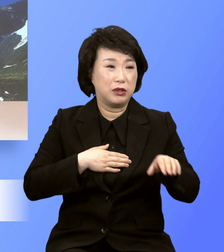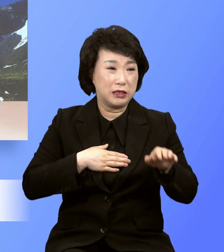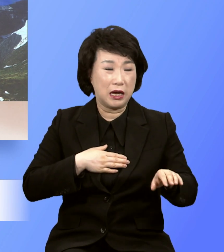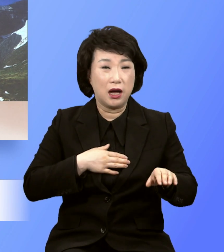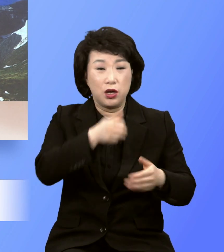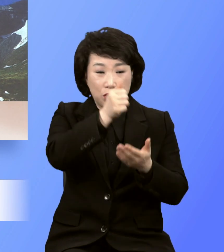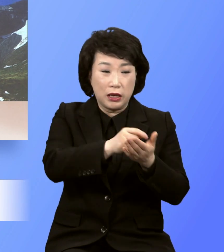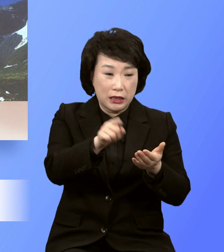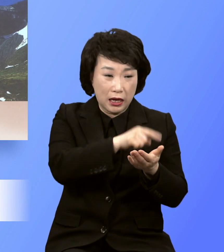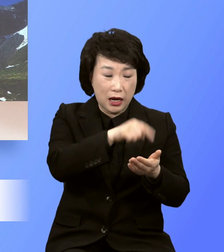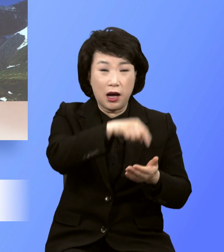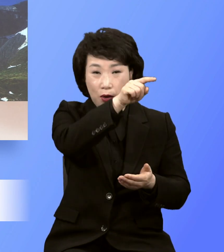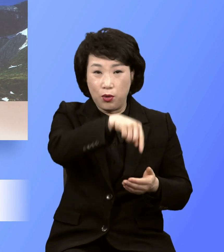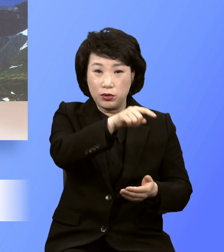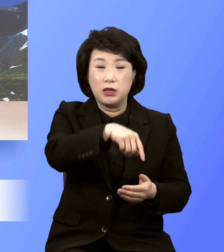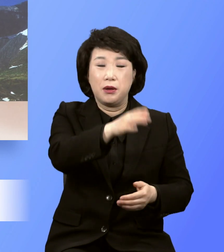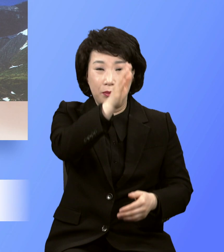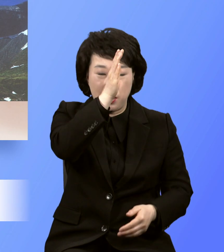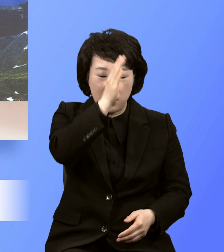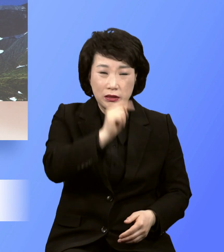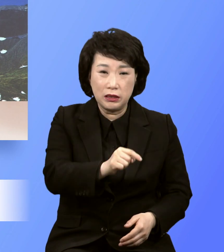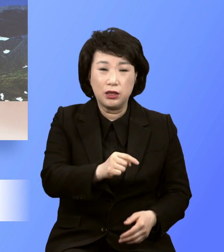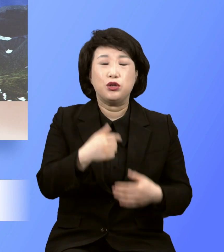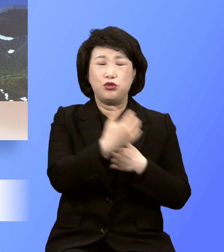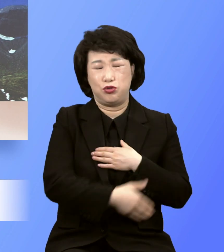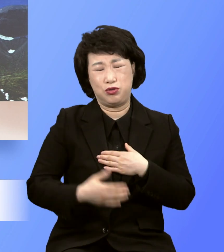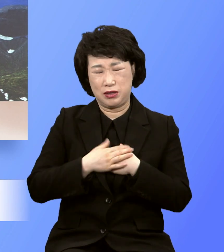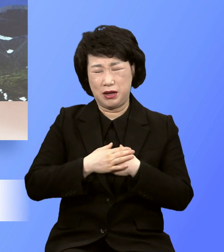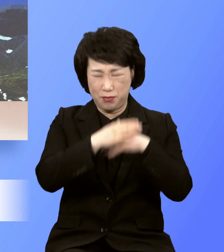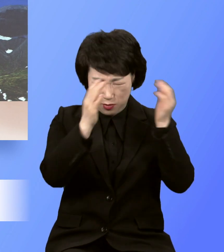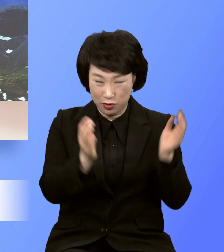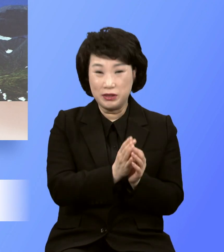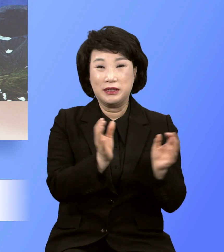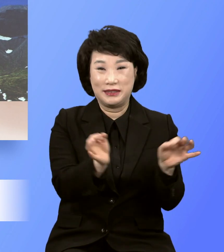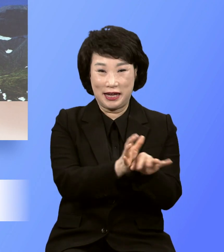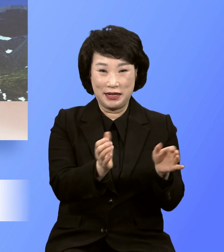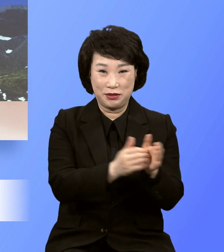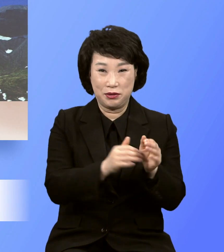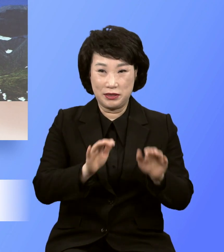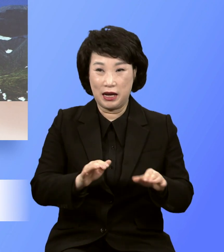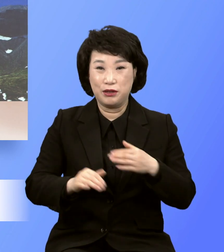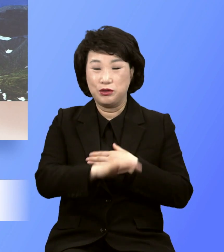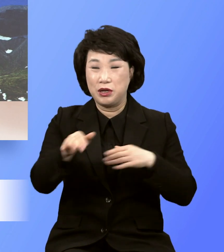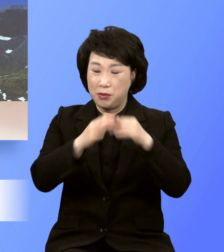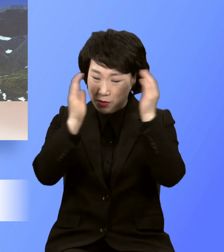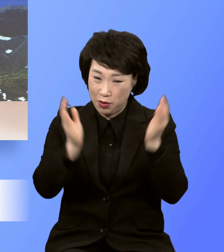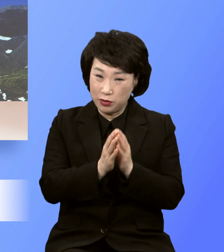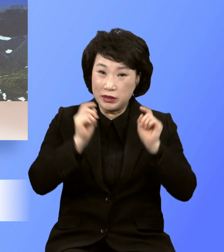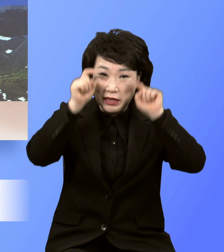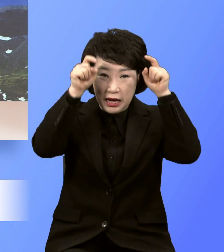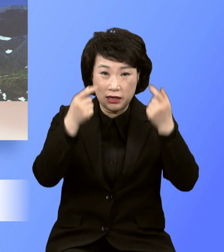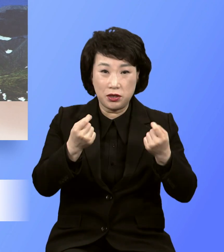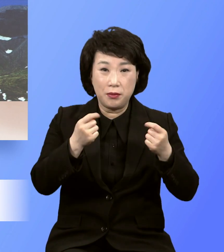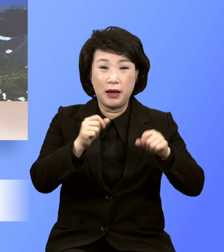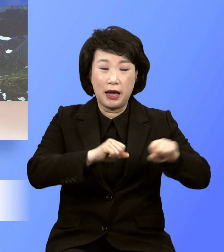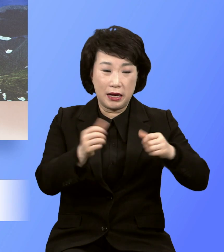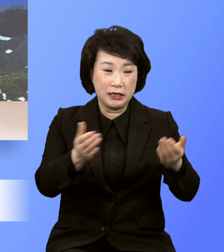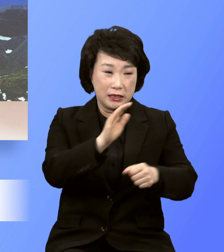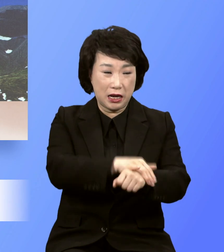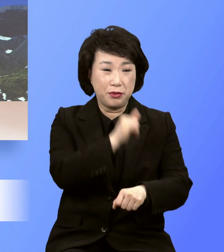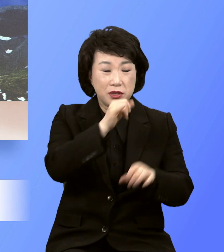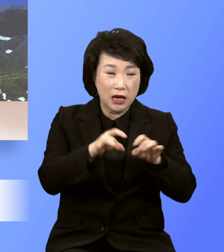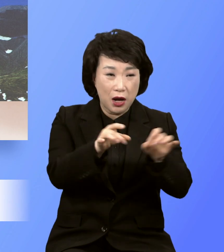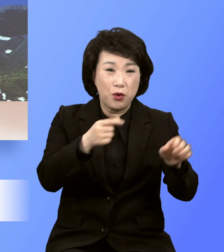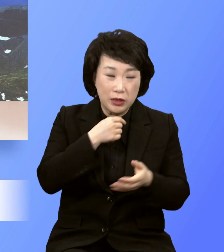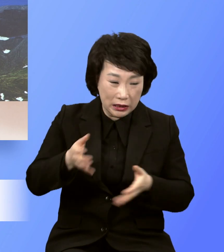내가 죄값으로는 질병이 육체에서 무너져버리고 우리는 타양 같아서 그릇하여 각기 제